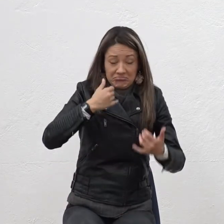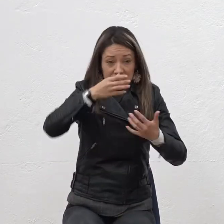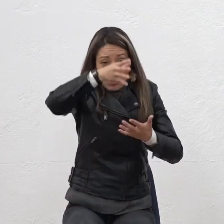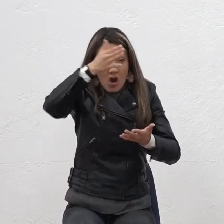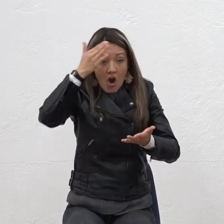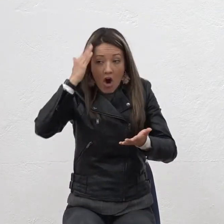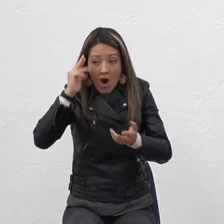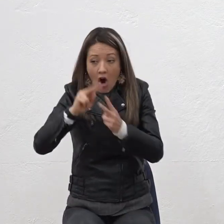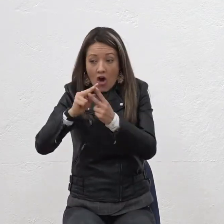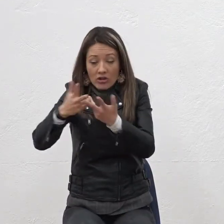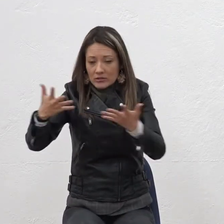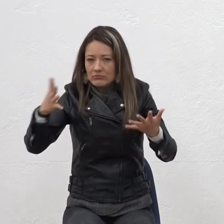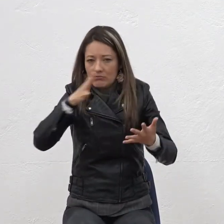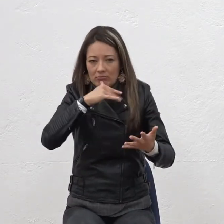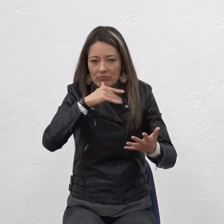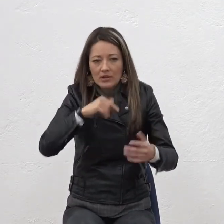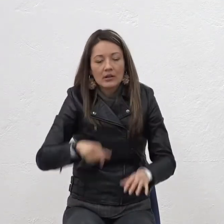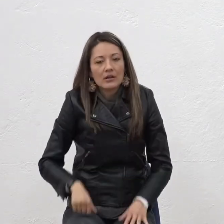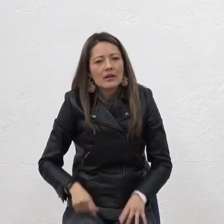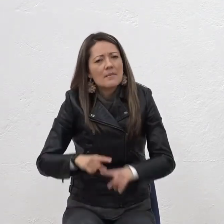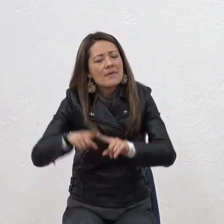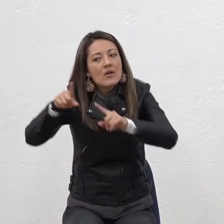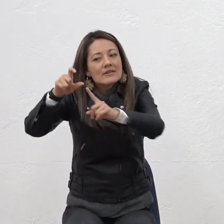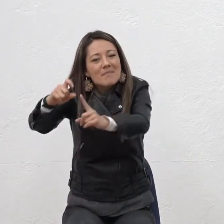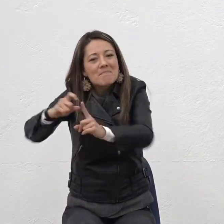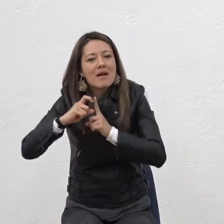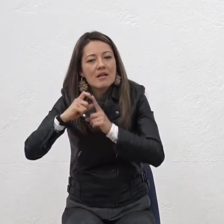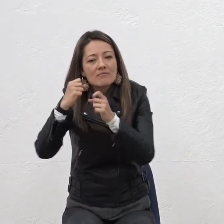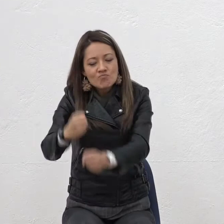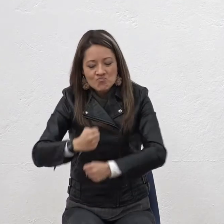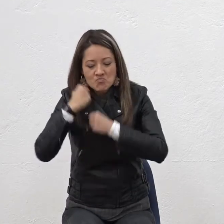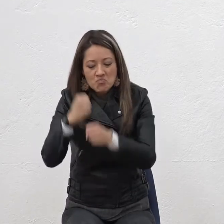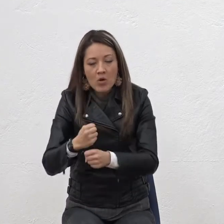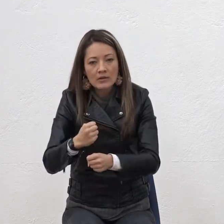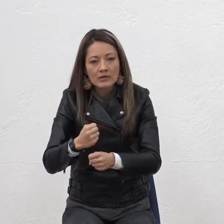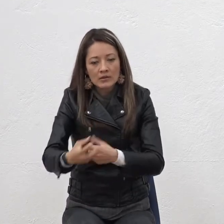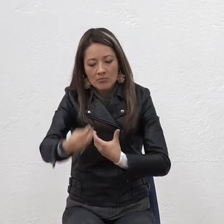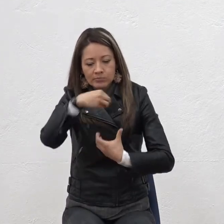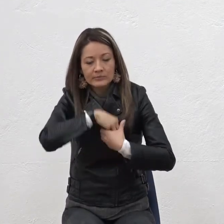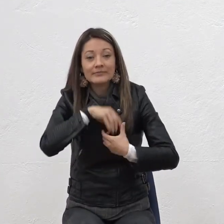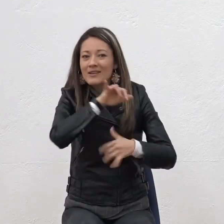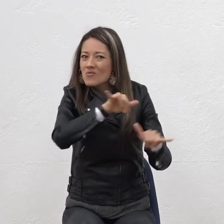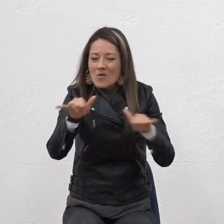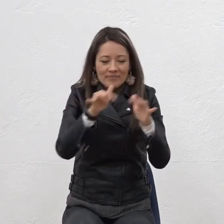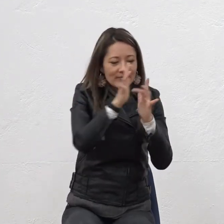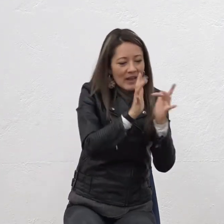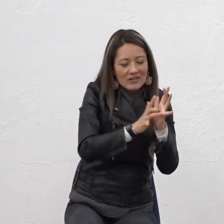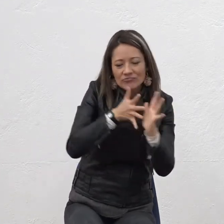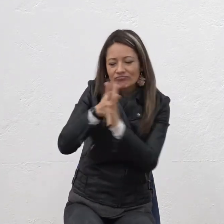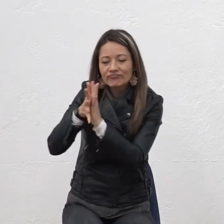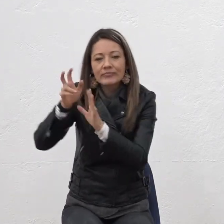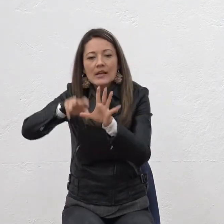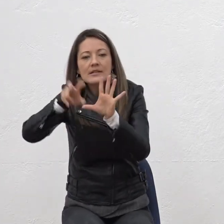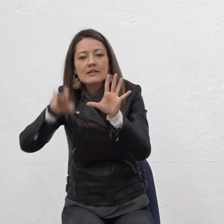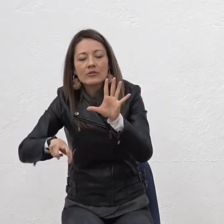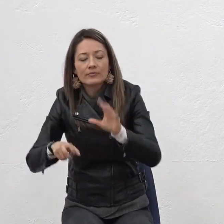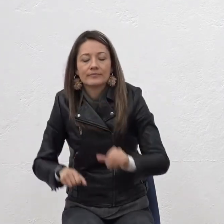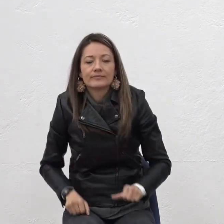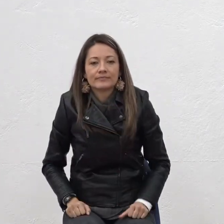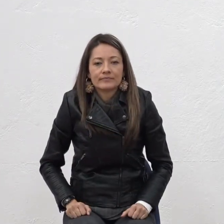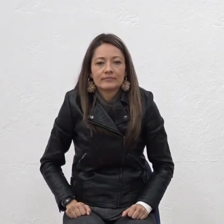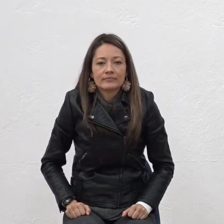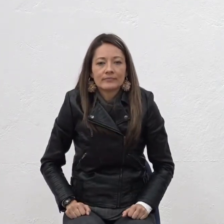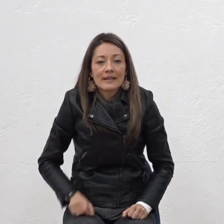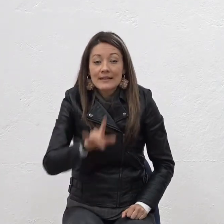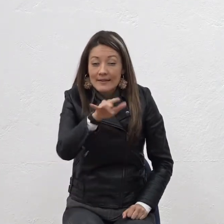nada. Qué palabras tan poderosas trajo el Señor Jesús a la vida de Zaqueo. Y hace